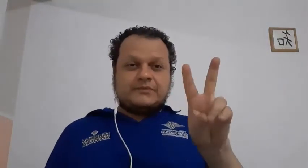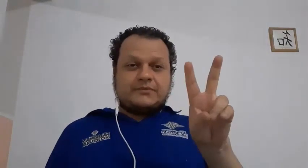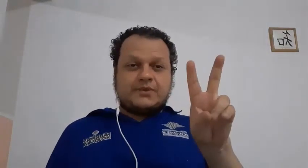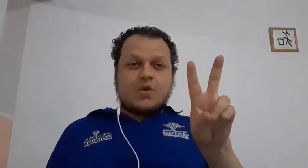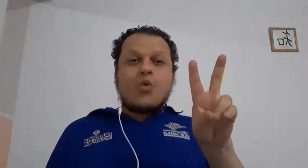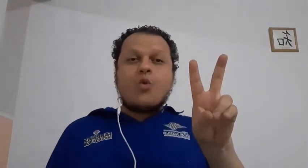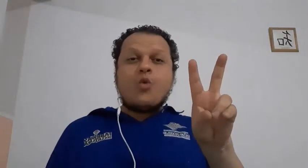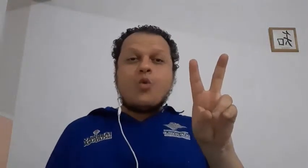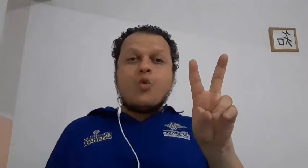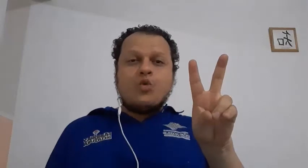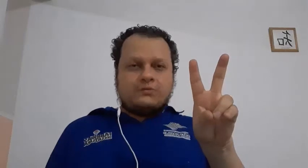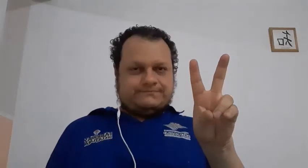U.